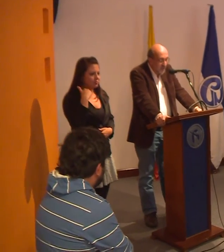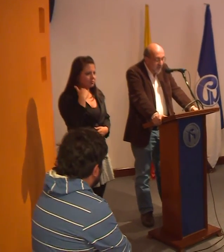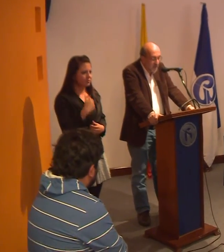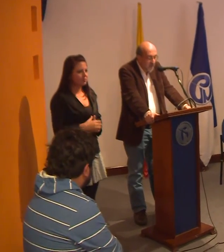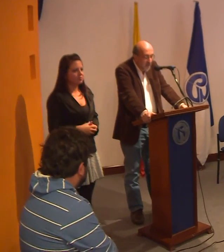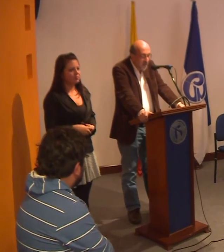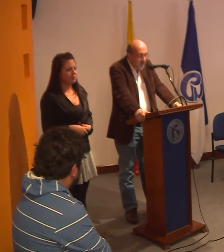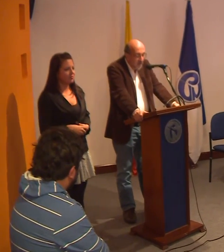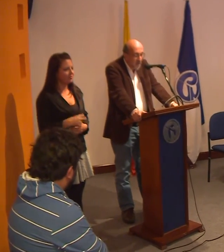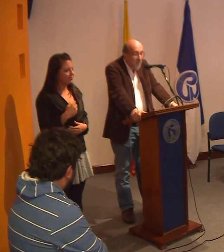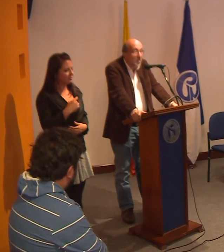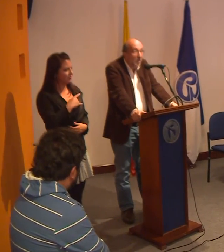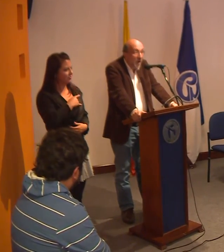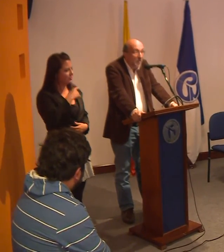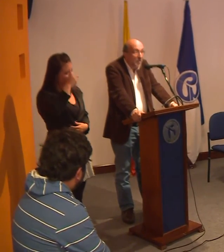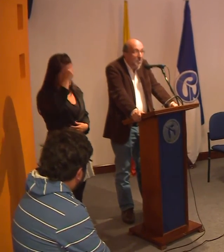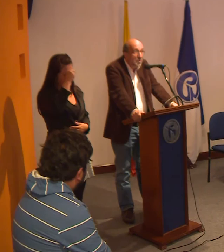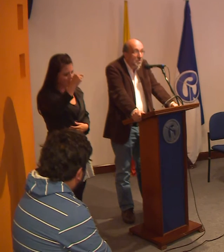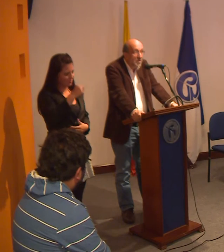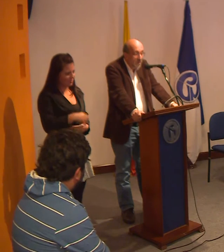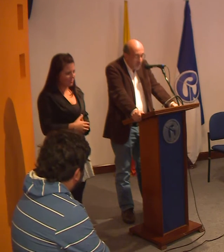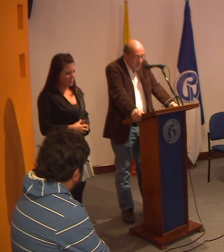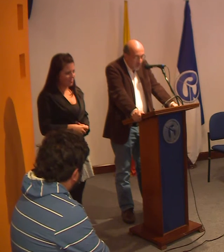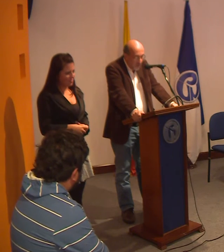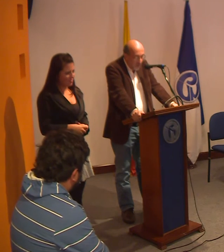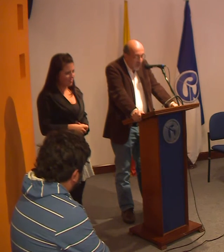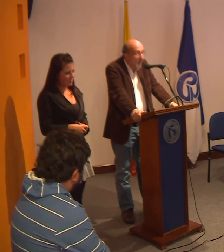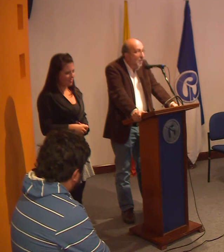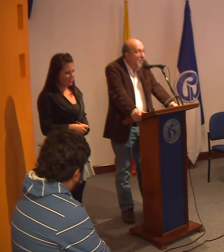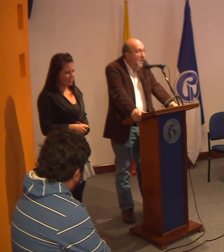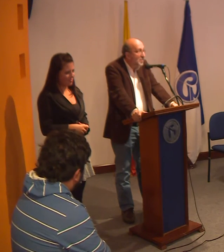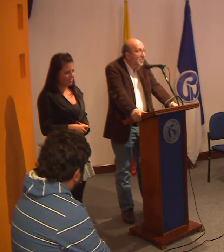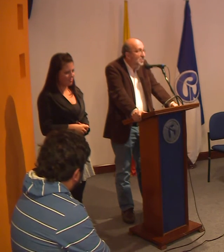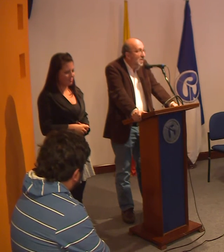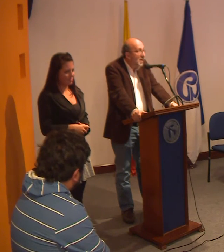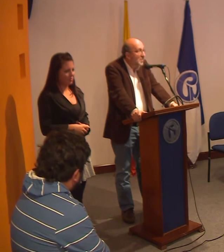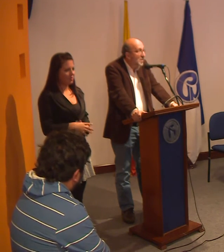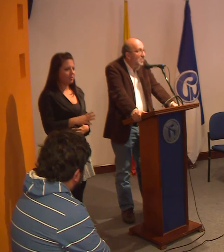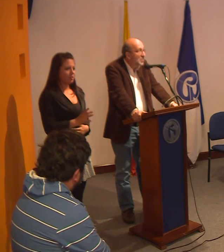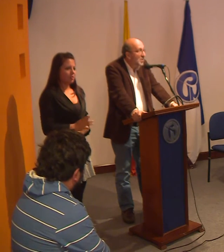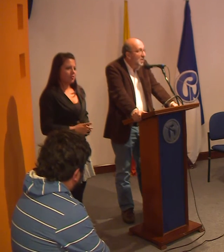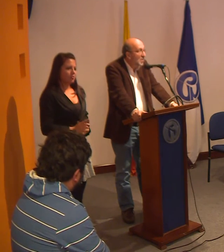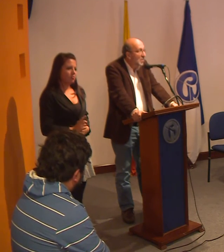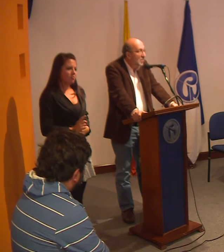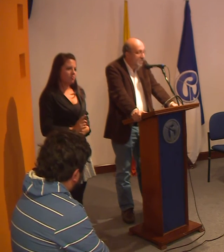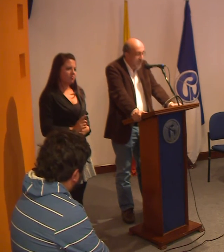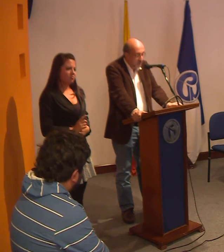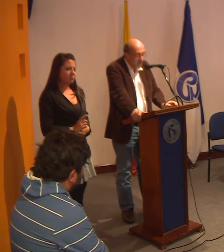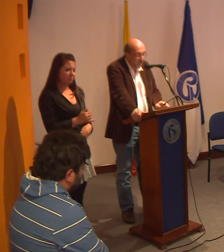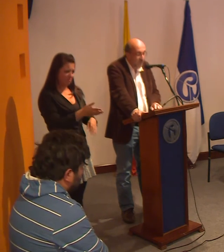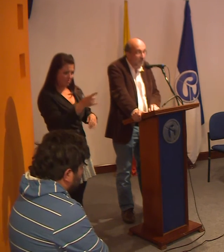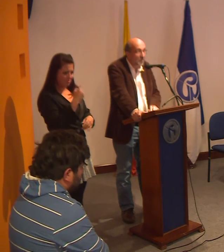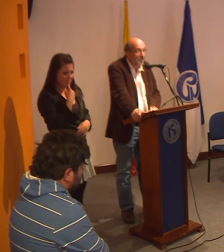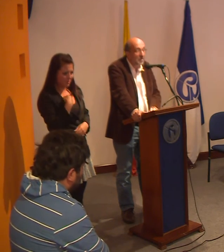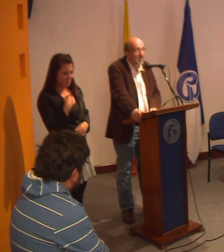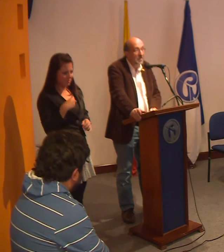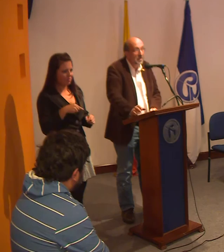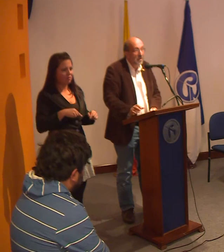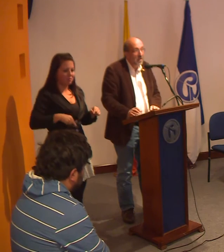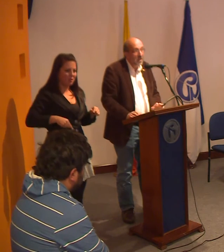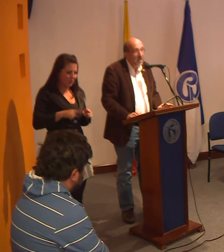Efectivamente, no vamos a movernos en el mismo ciclo sin